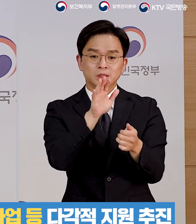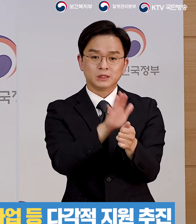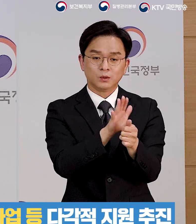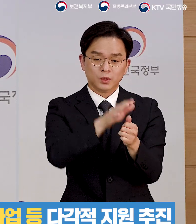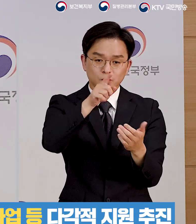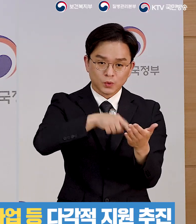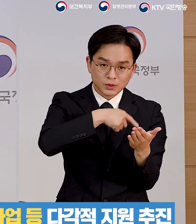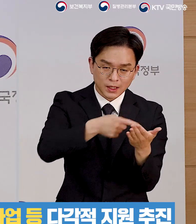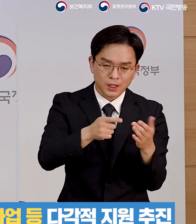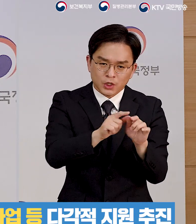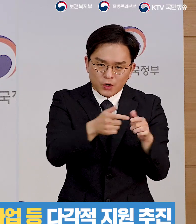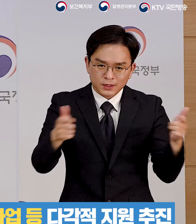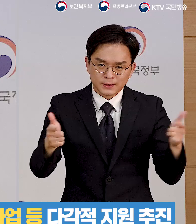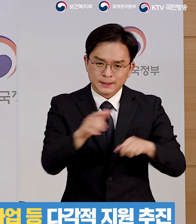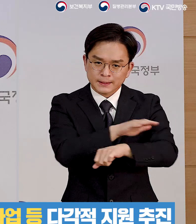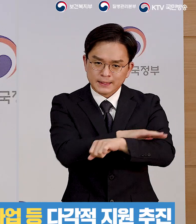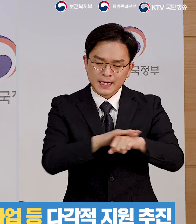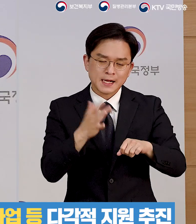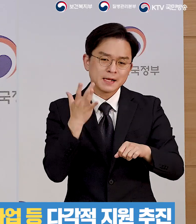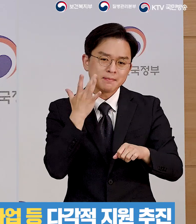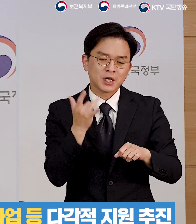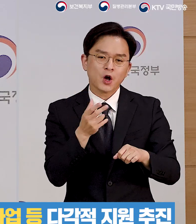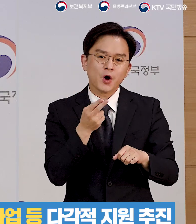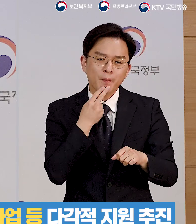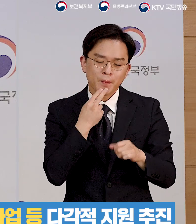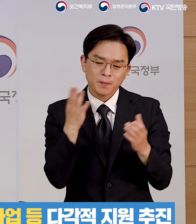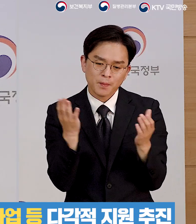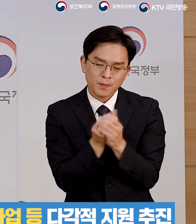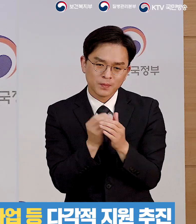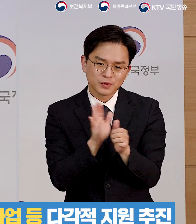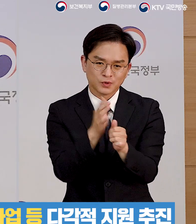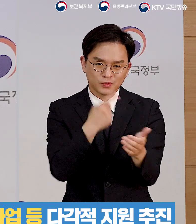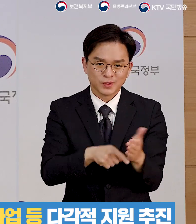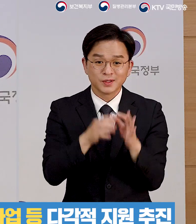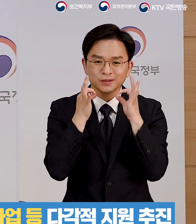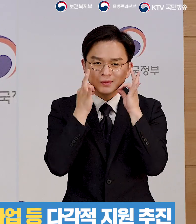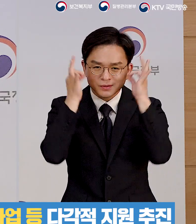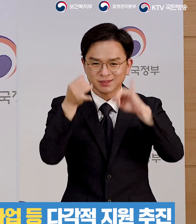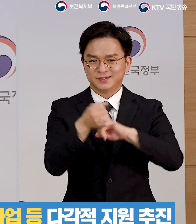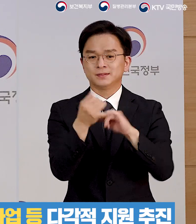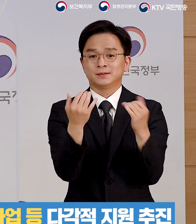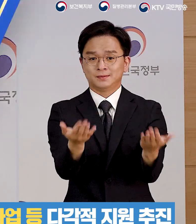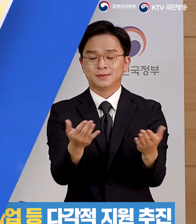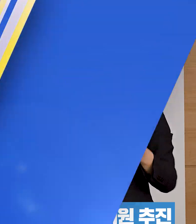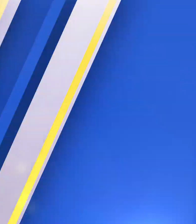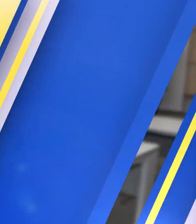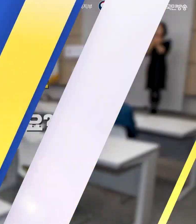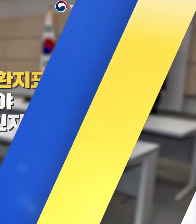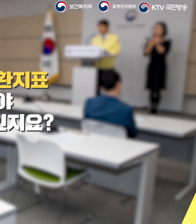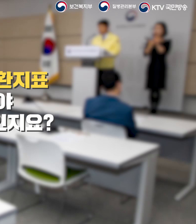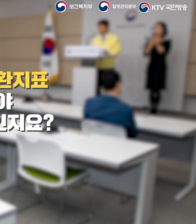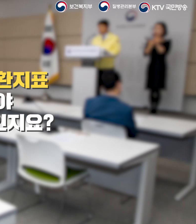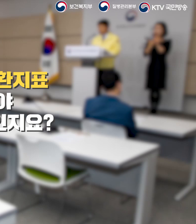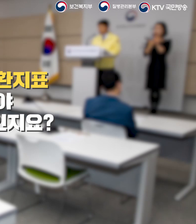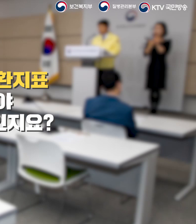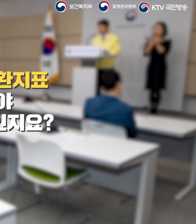손실보상과 각종 재정 지원책이 차질 없이 진행되도록 만전을 기하겠습니다.